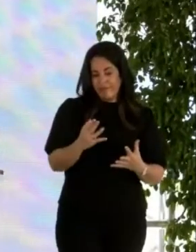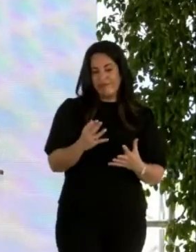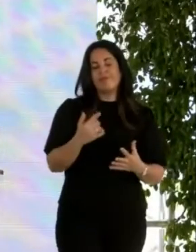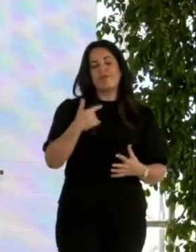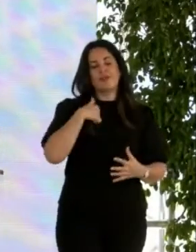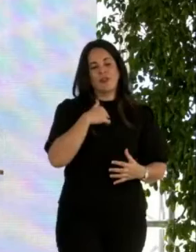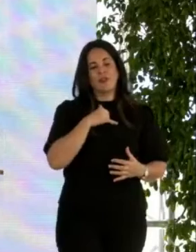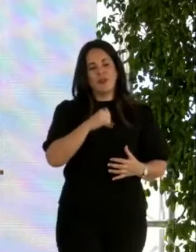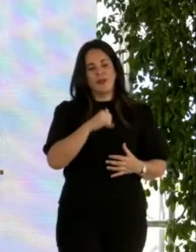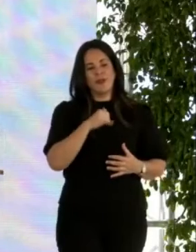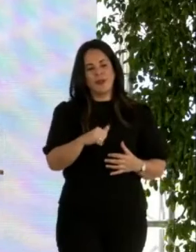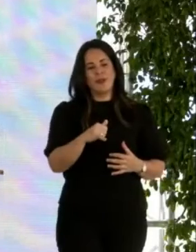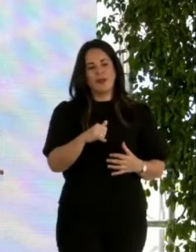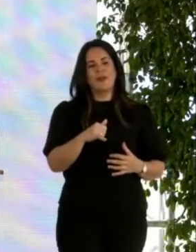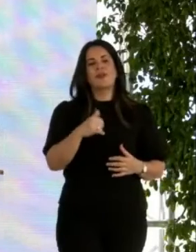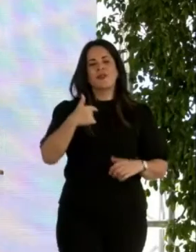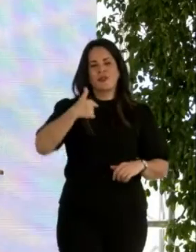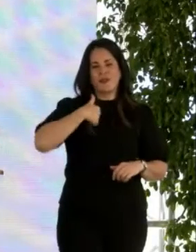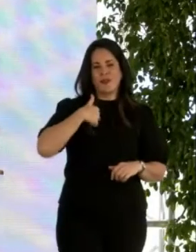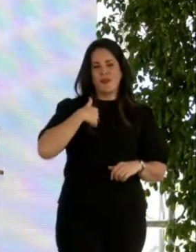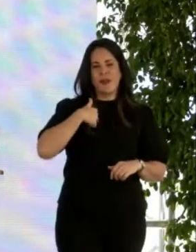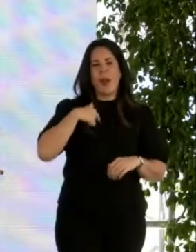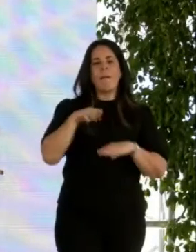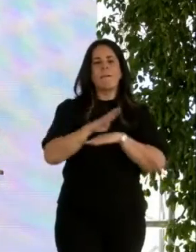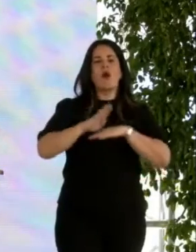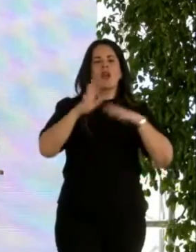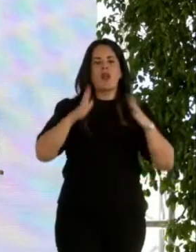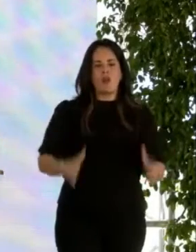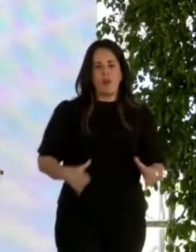también soy Boricua.